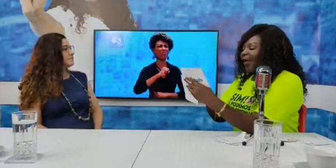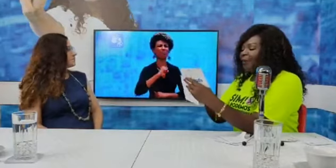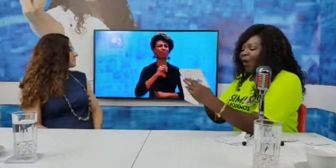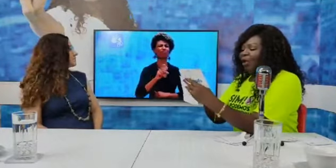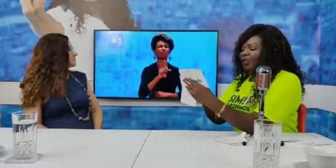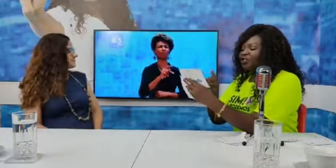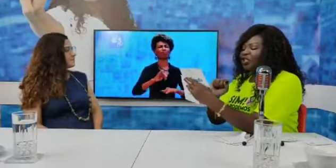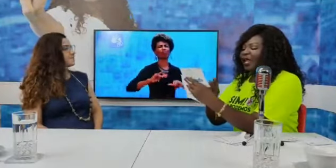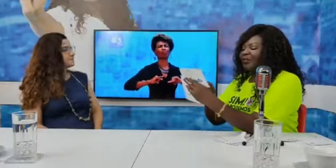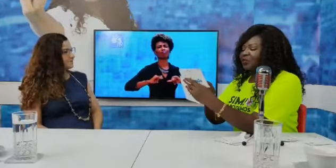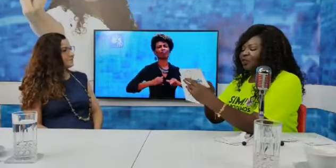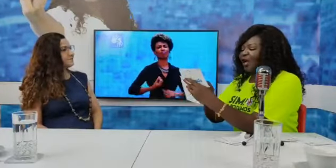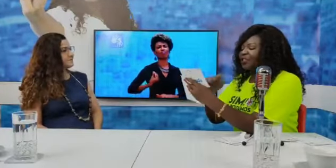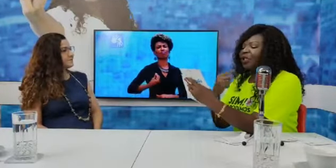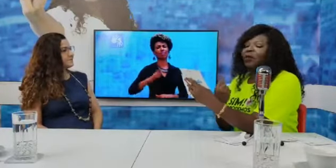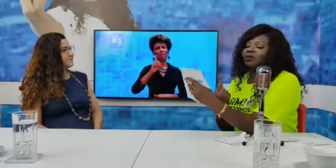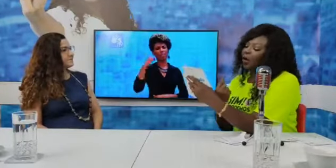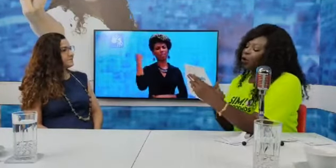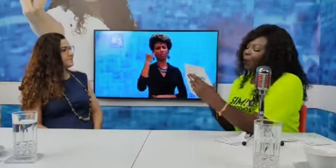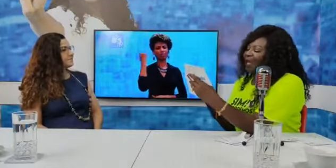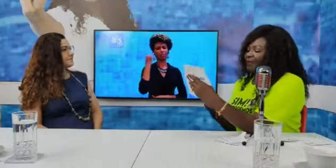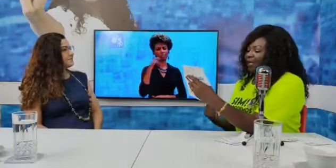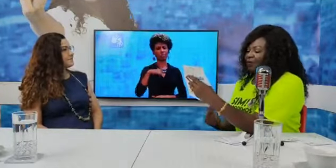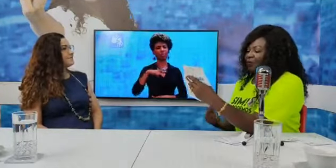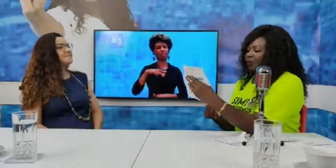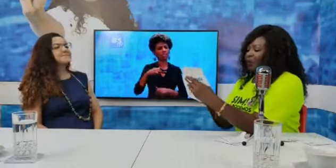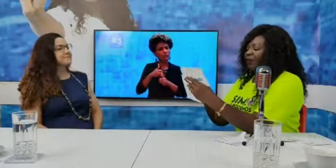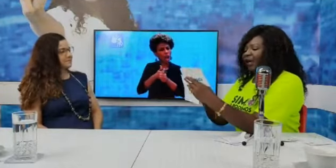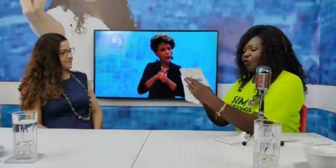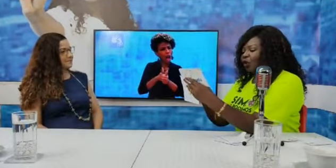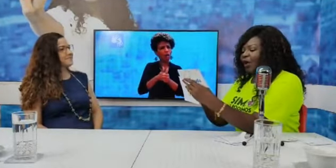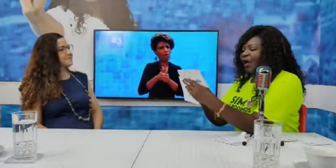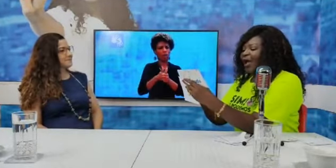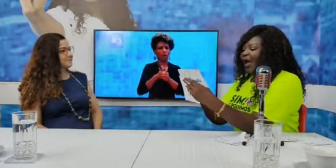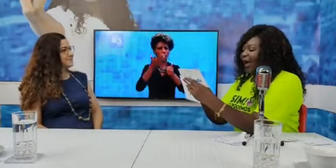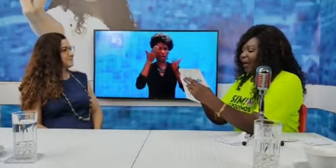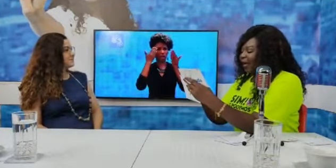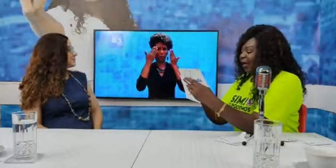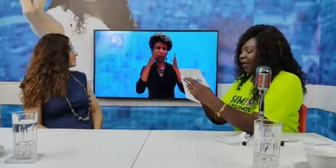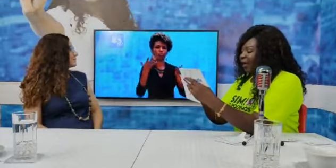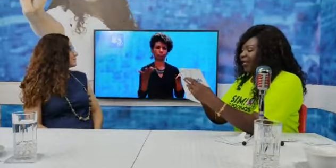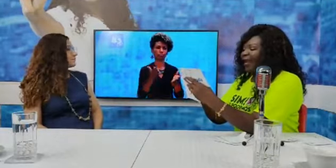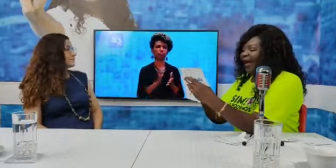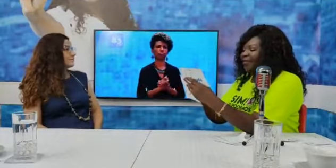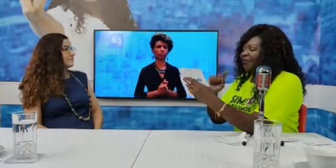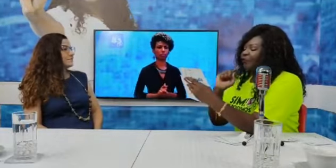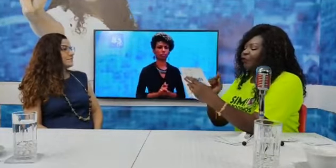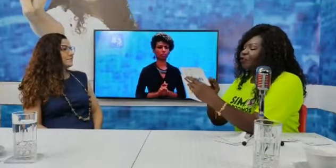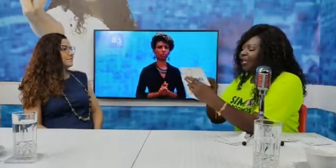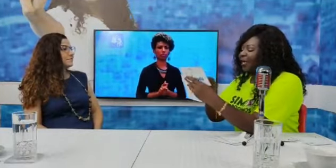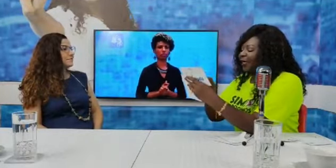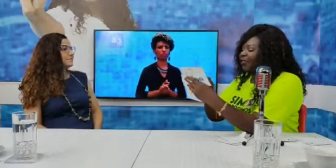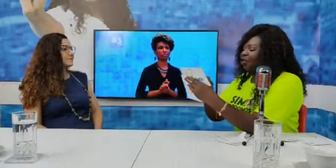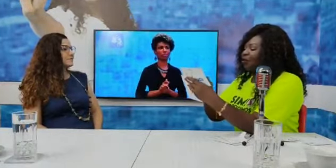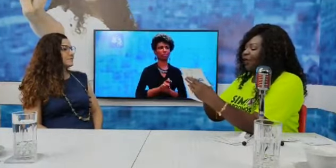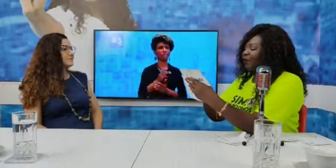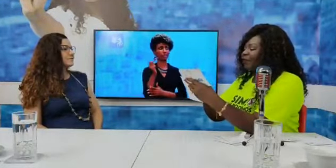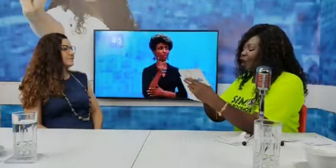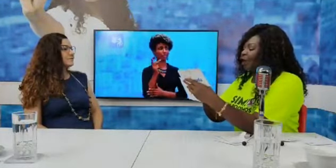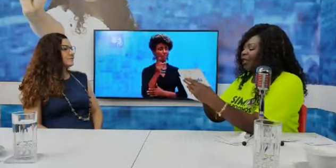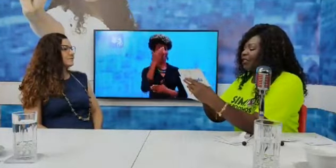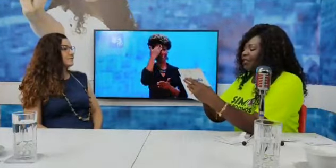é importante que essas mulheres tenham um acompanhamento. Vereadora e Laysa, vocês acreditam